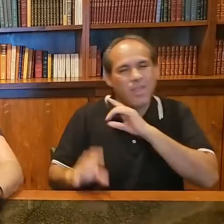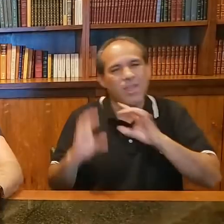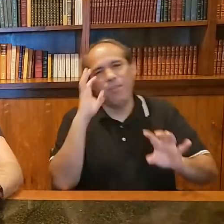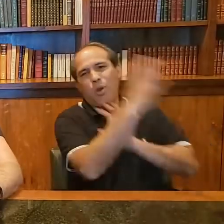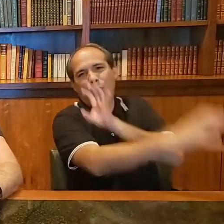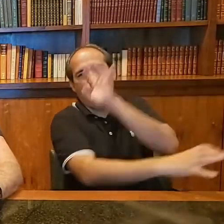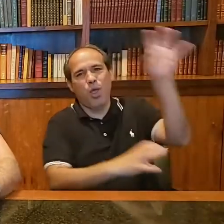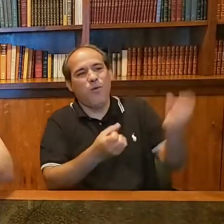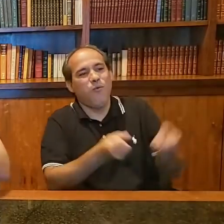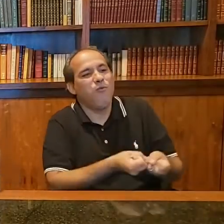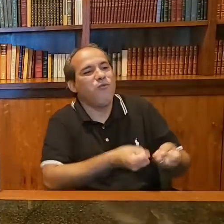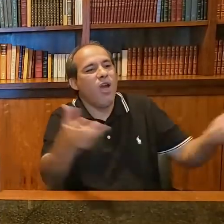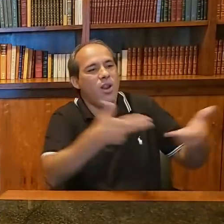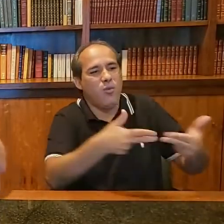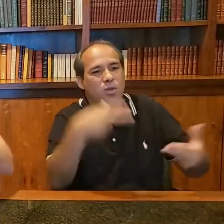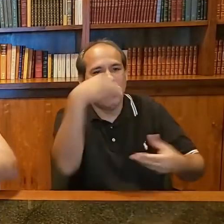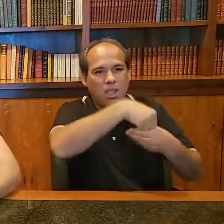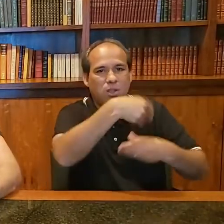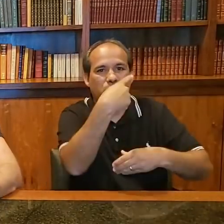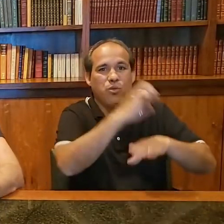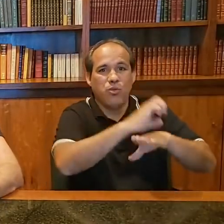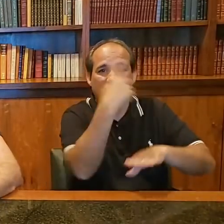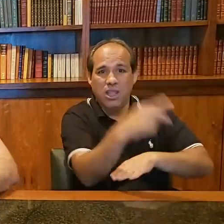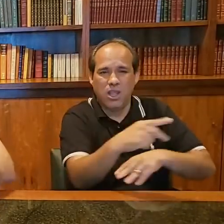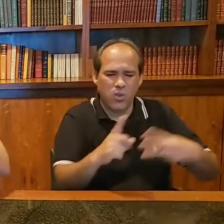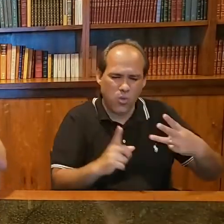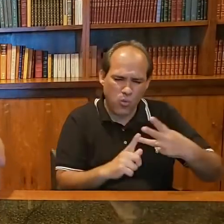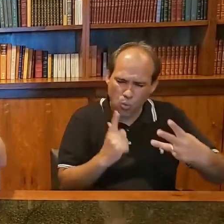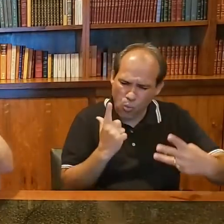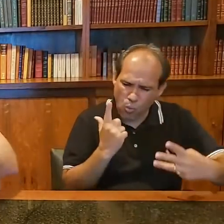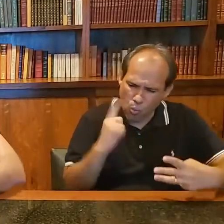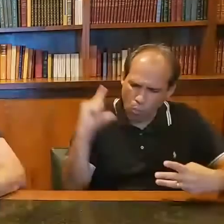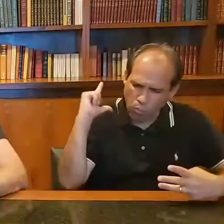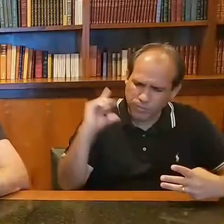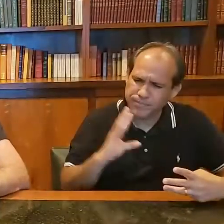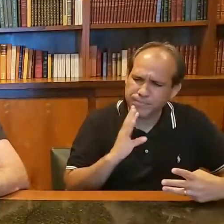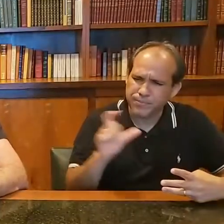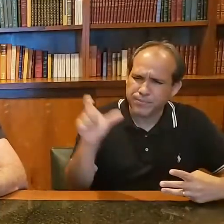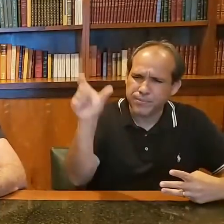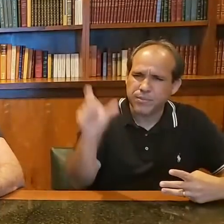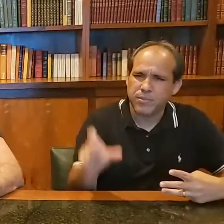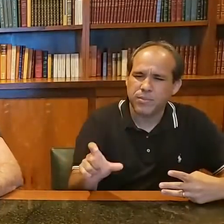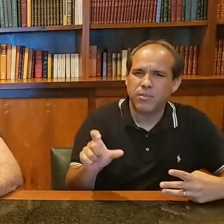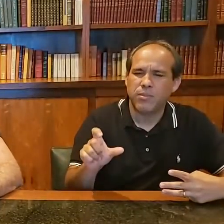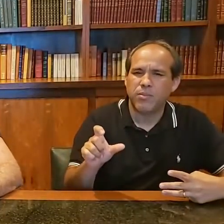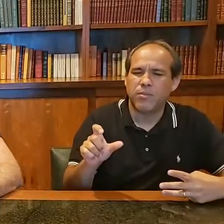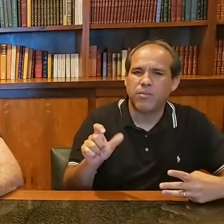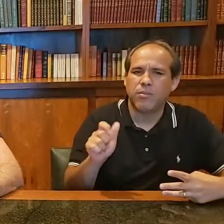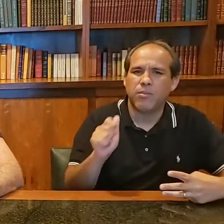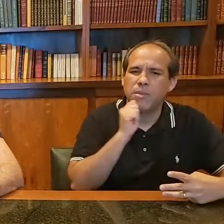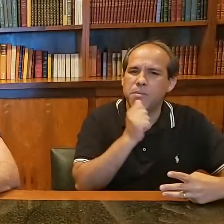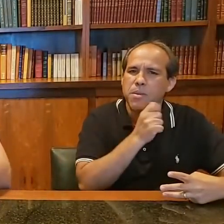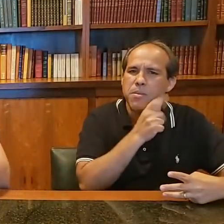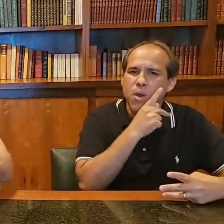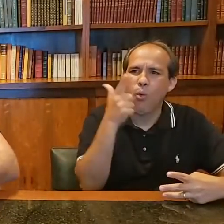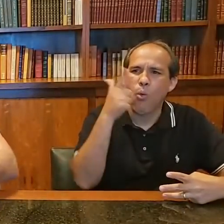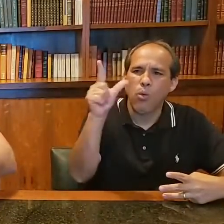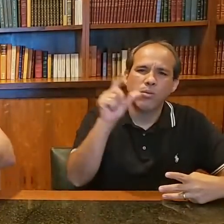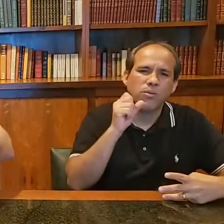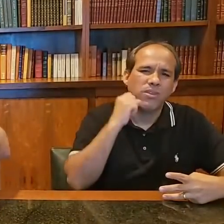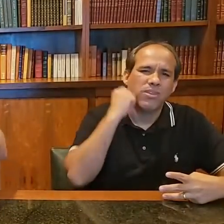coisa no seu estado. O outro lá, aquela pessoa lá do Amapá, outro senador, tá? Fica